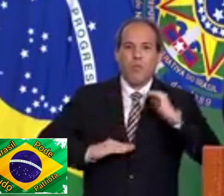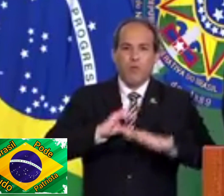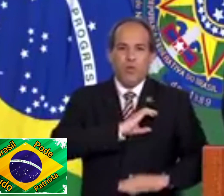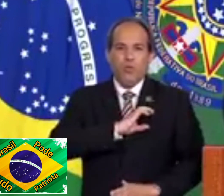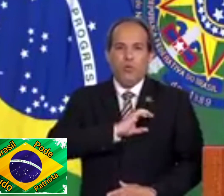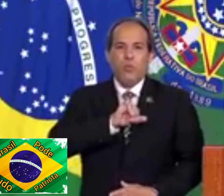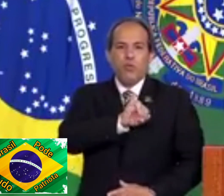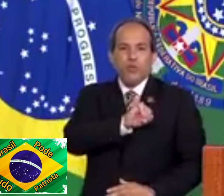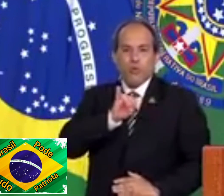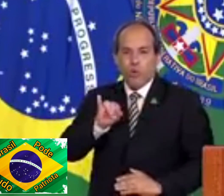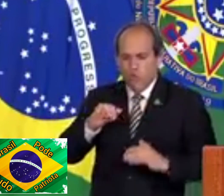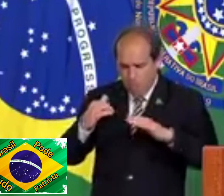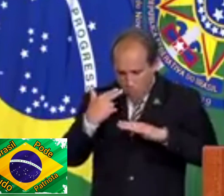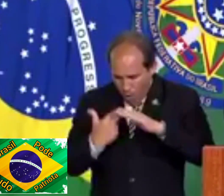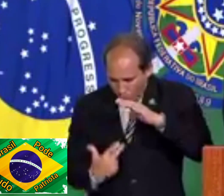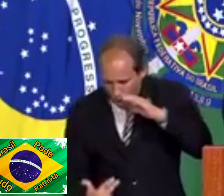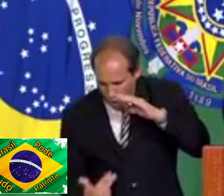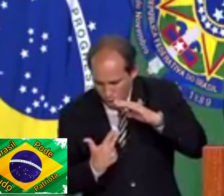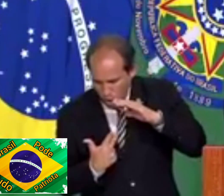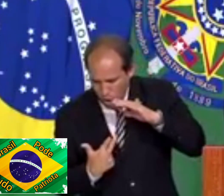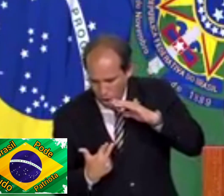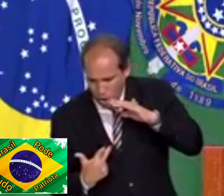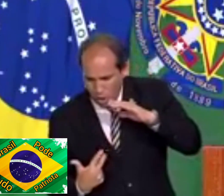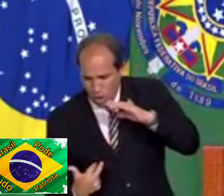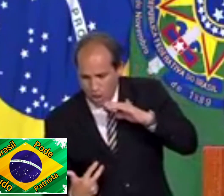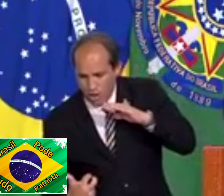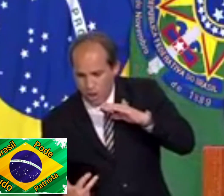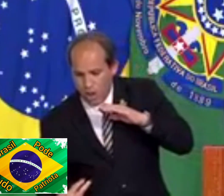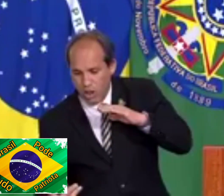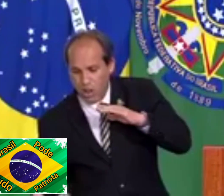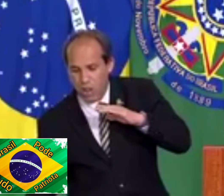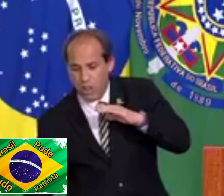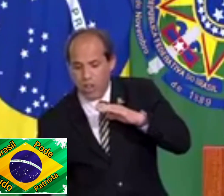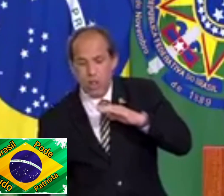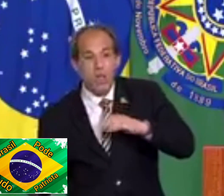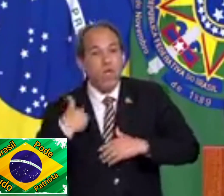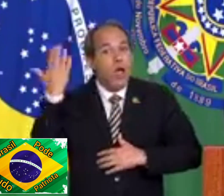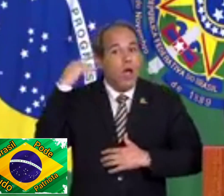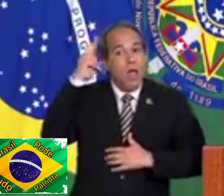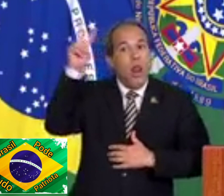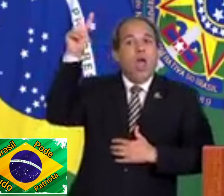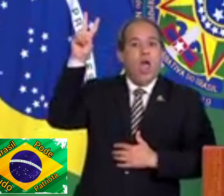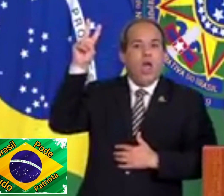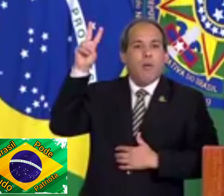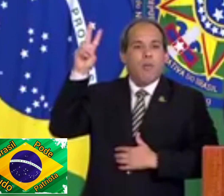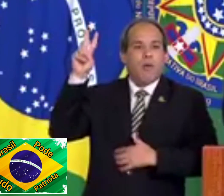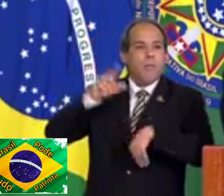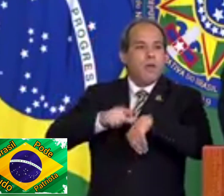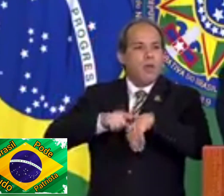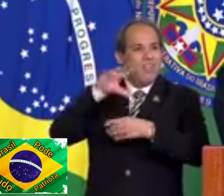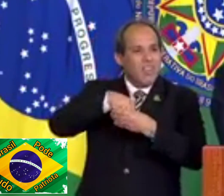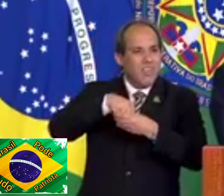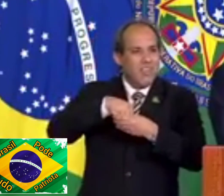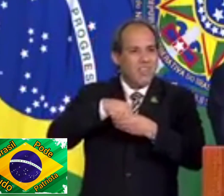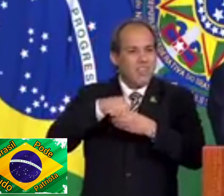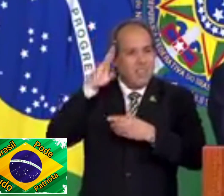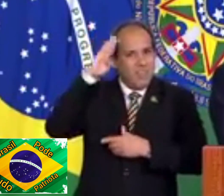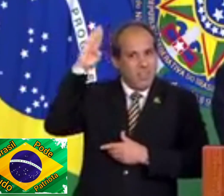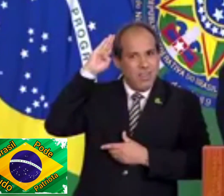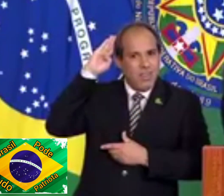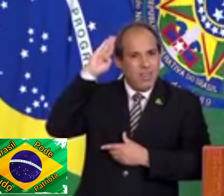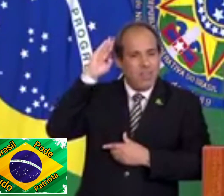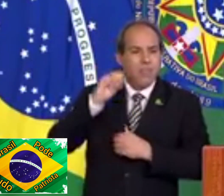Naquele tempo, Tarcísio, eu me lembrava do nosso tempo da Academia Militar das Agulhas Negras, onde, fim de